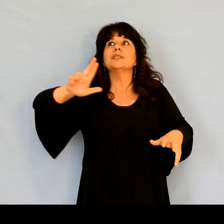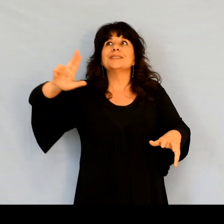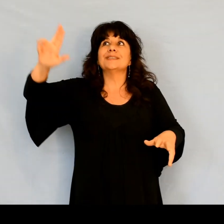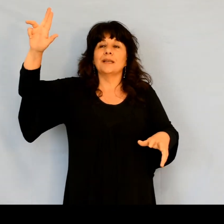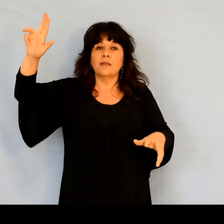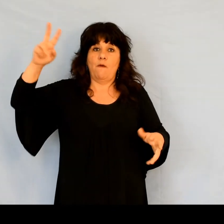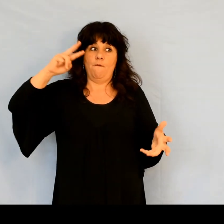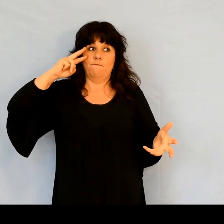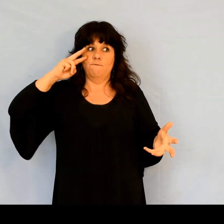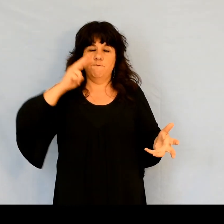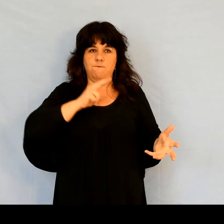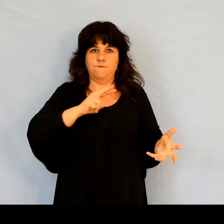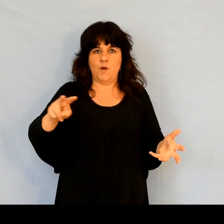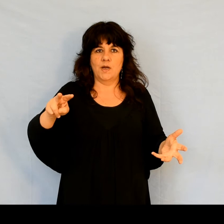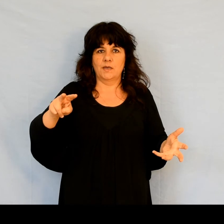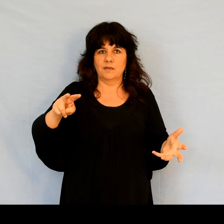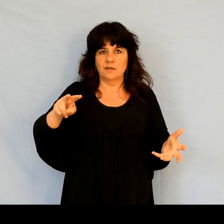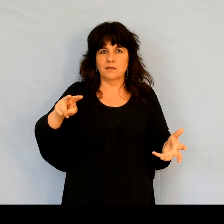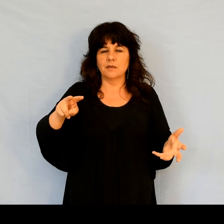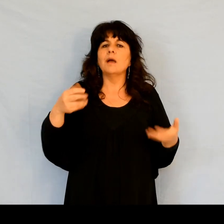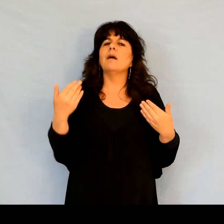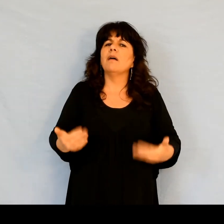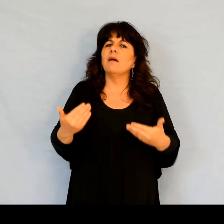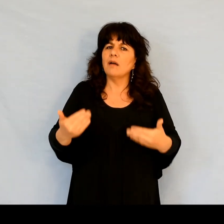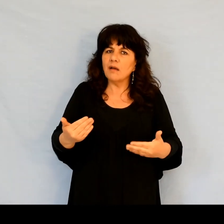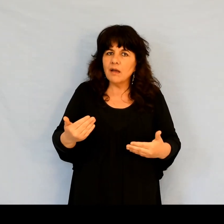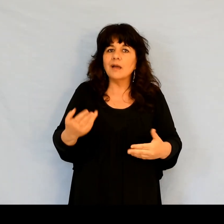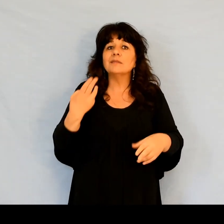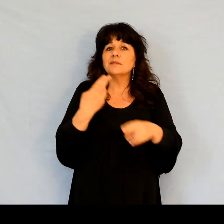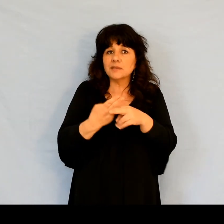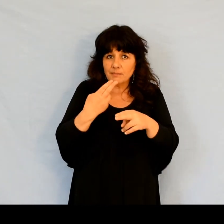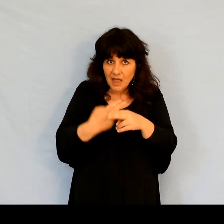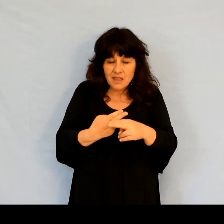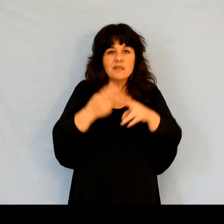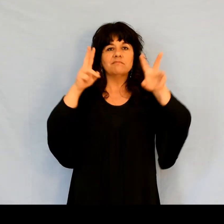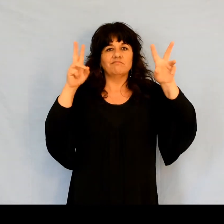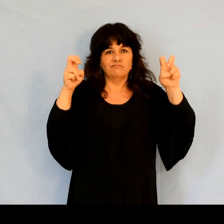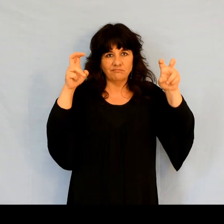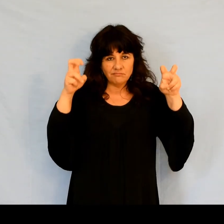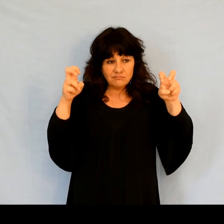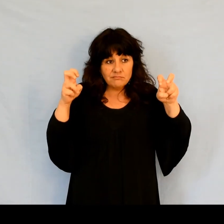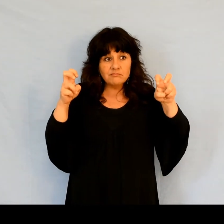aujourd'hui sur le mont « Le Seigneur est vu ».